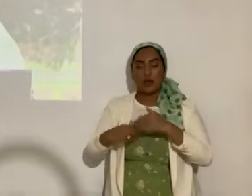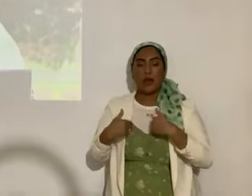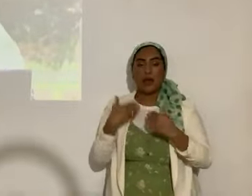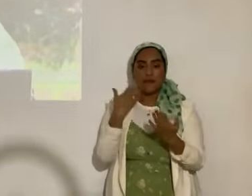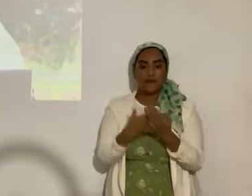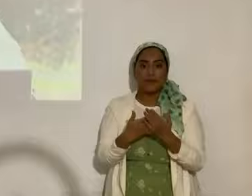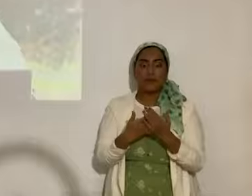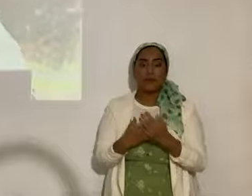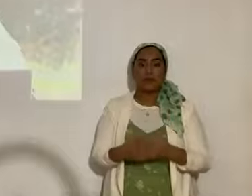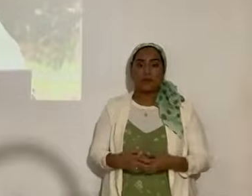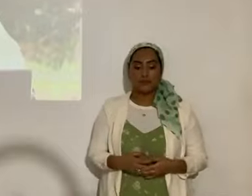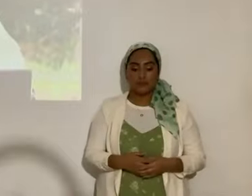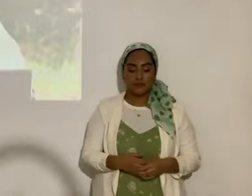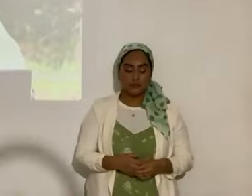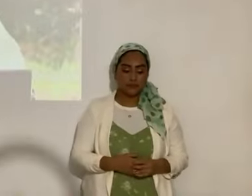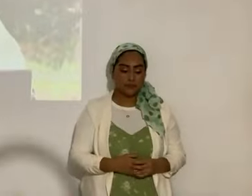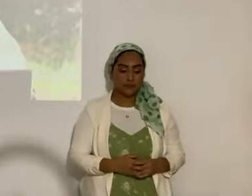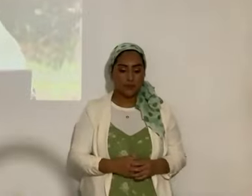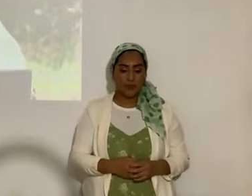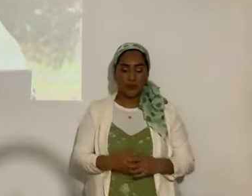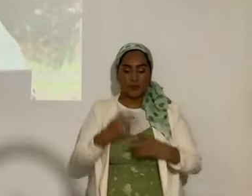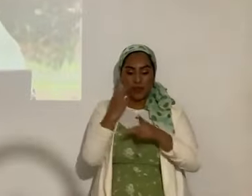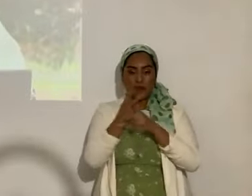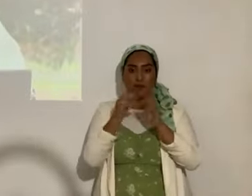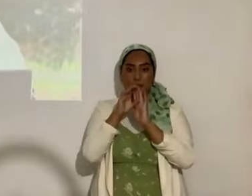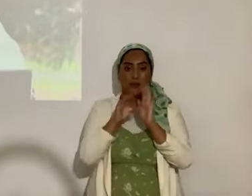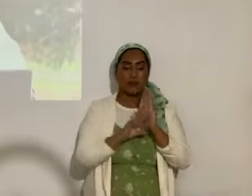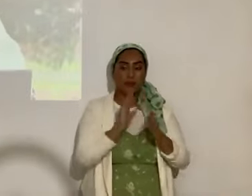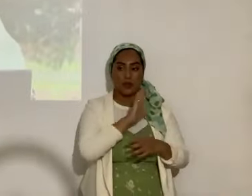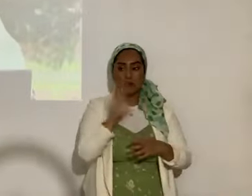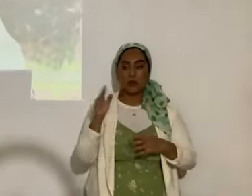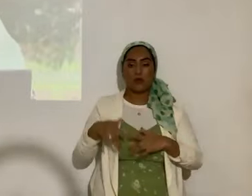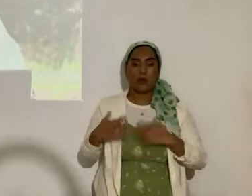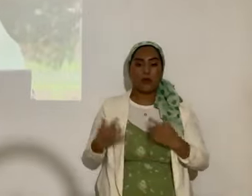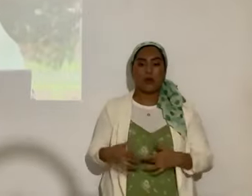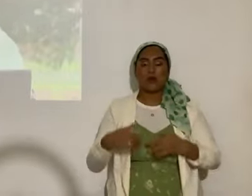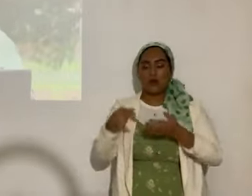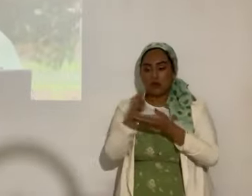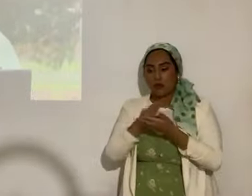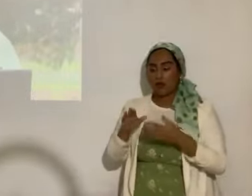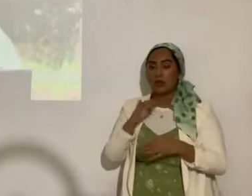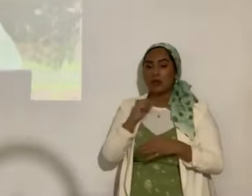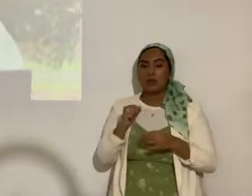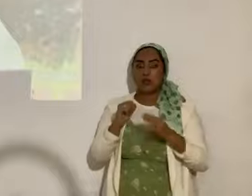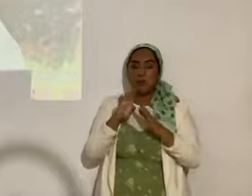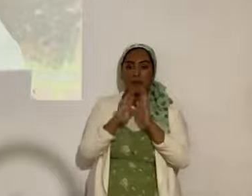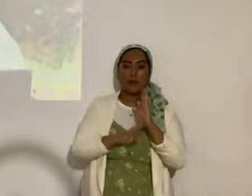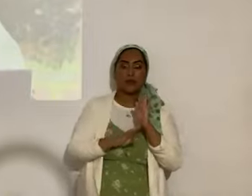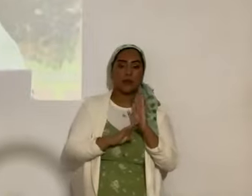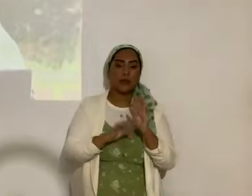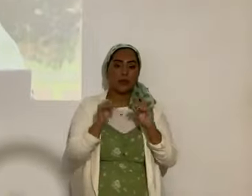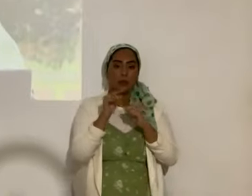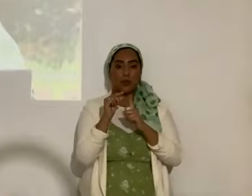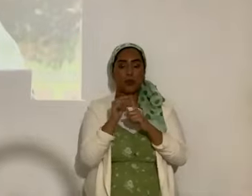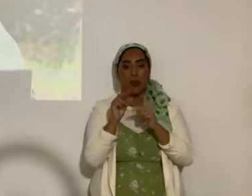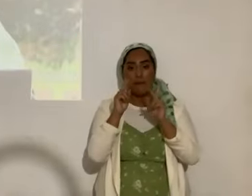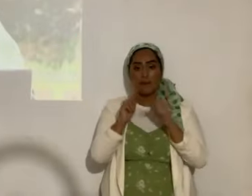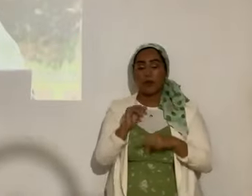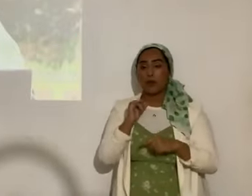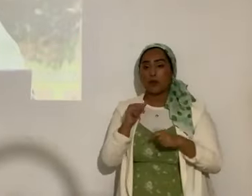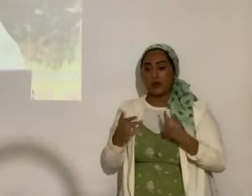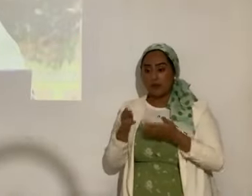atesorar atesorar los mandamientos en tu corazón la santidad es una palabra bíblica una persona que